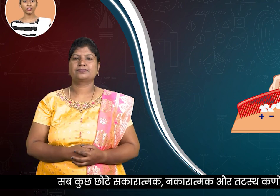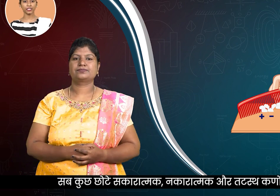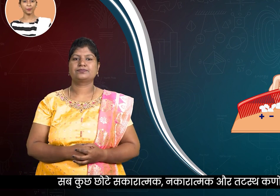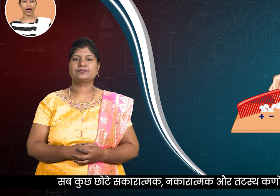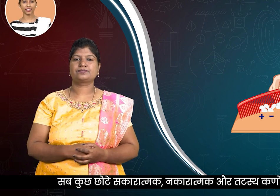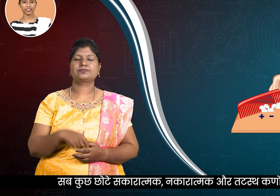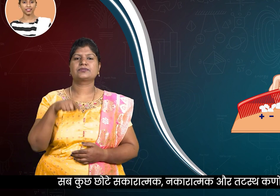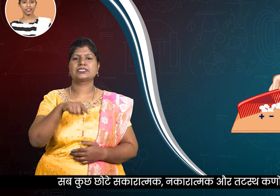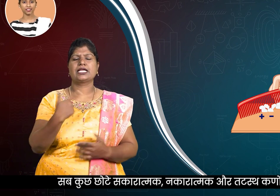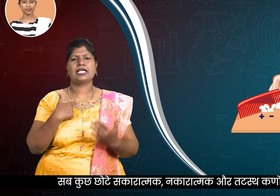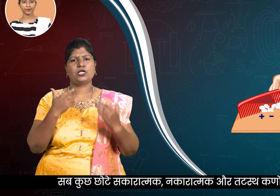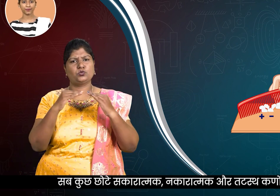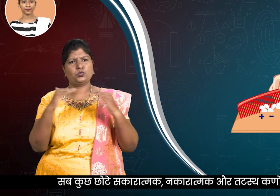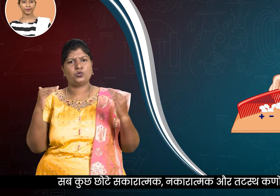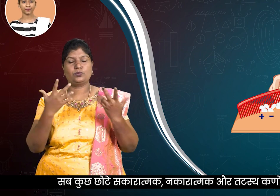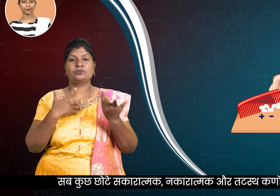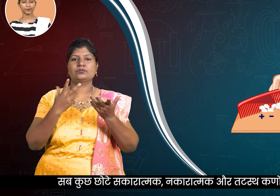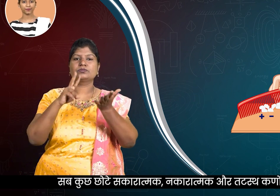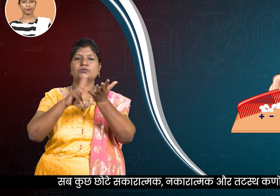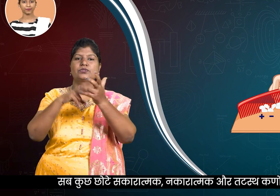और तटस्थ कणों से बना है।